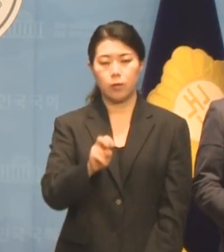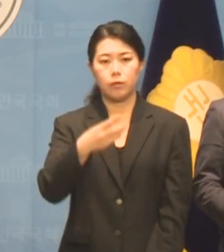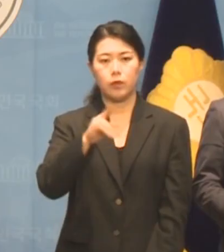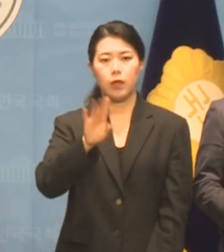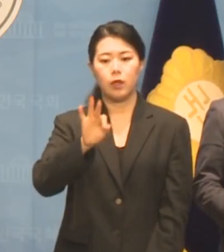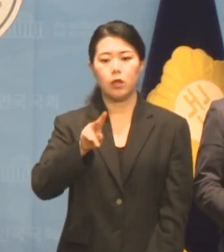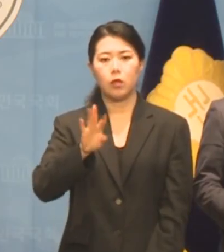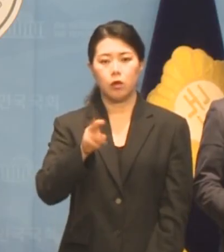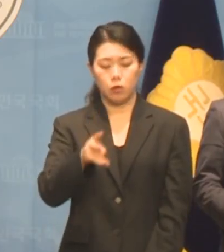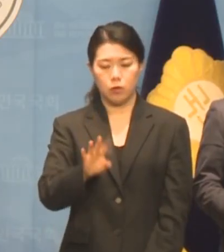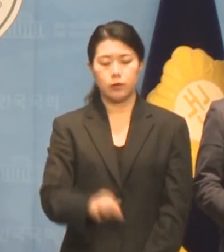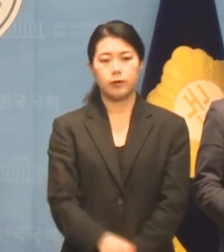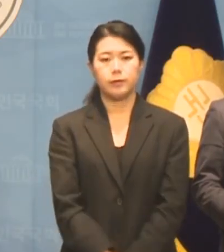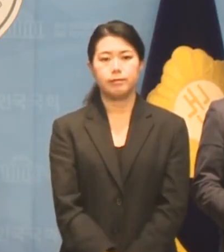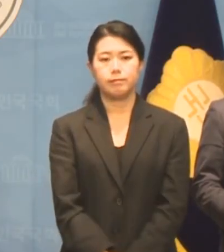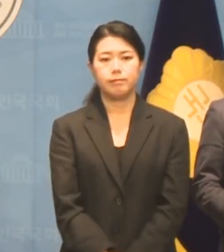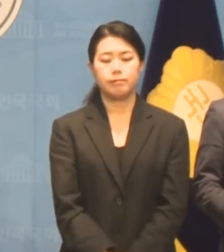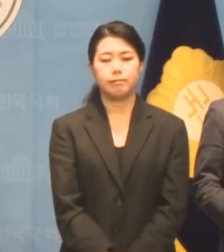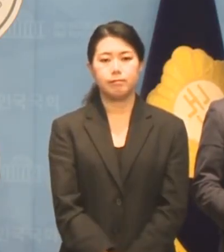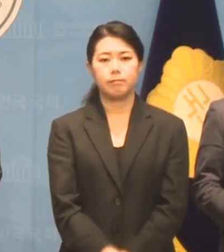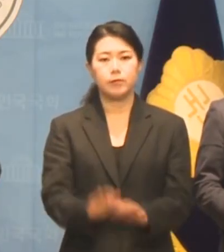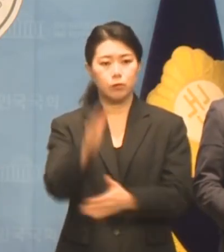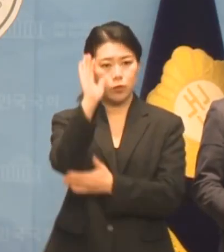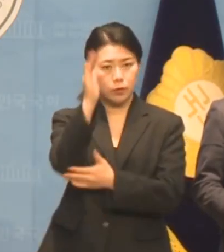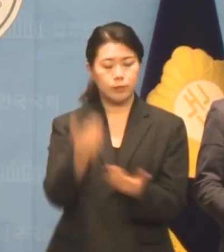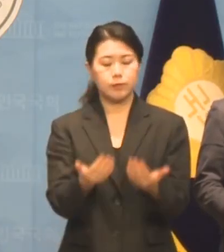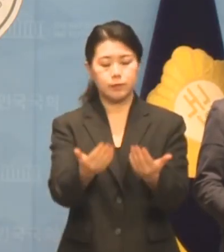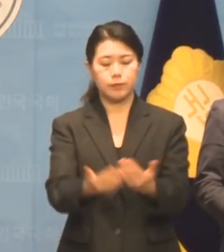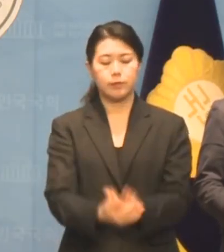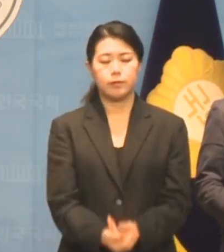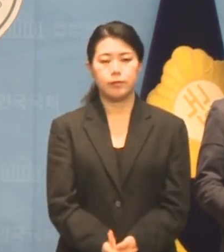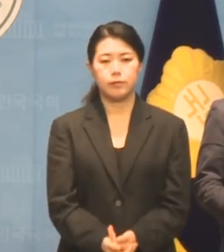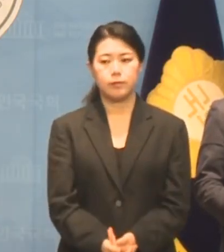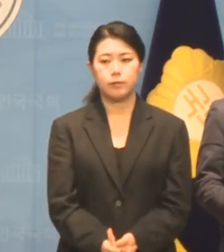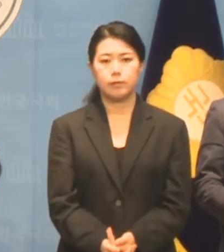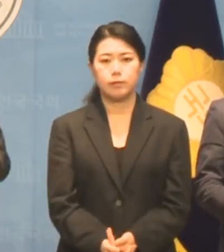지금부터 기자회견문을 낭독하도록 하겠습니다.